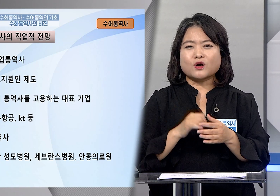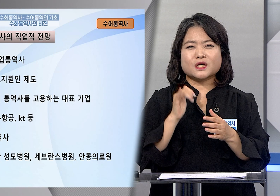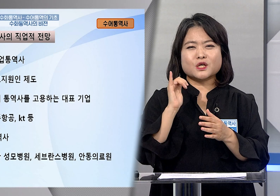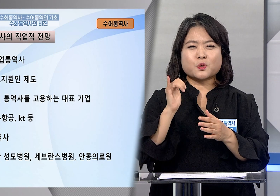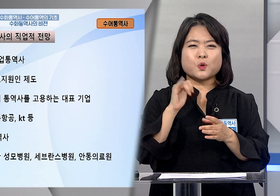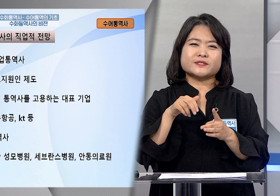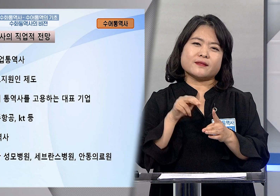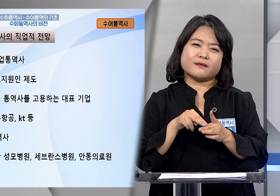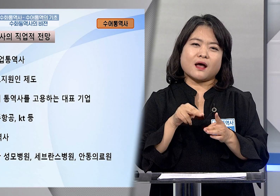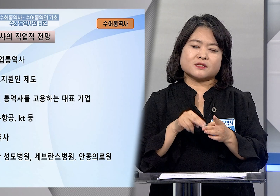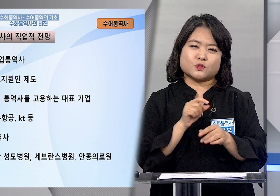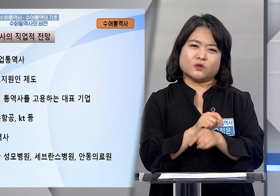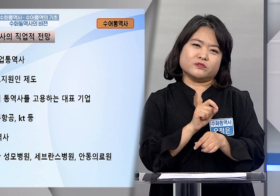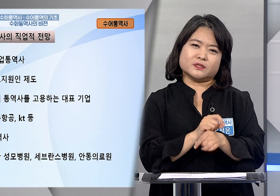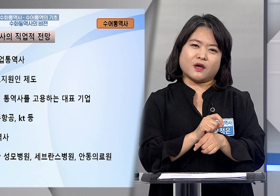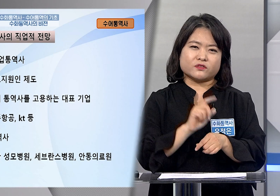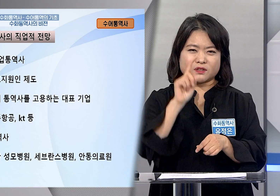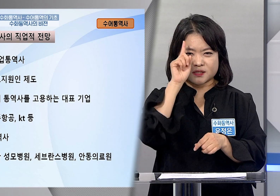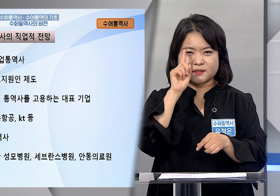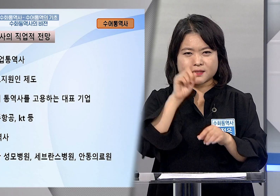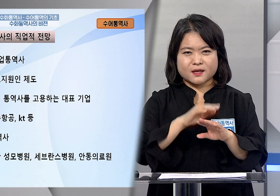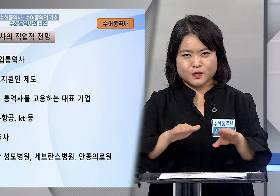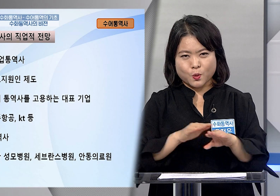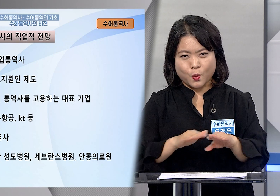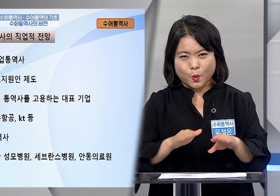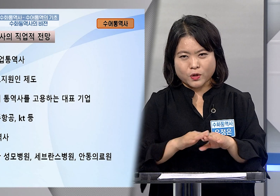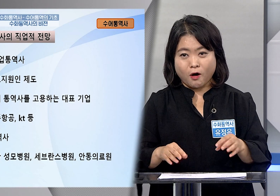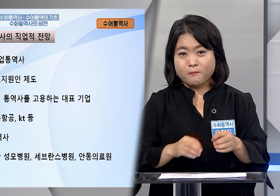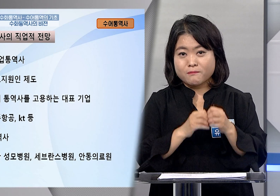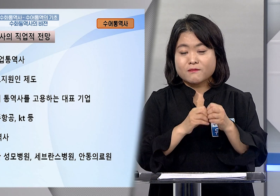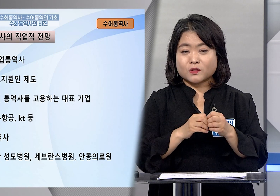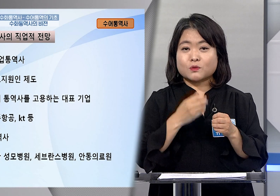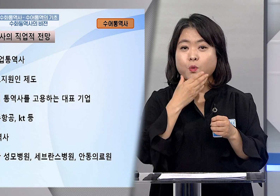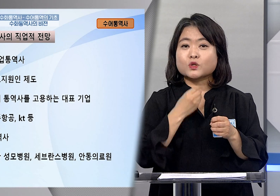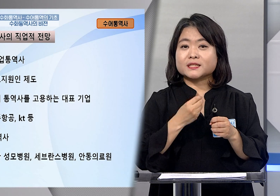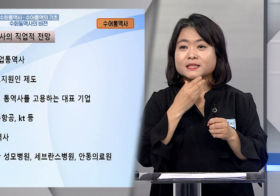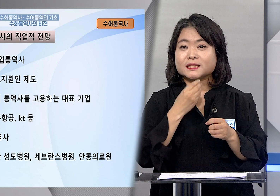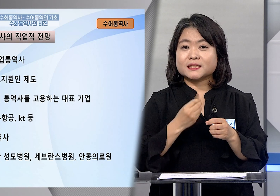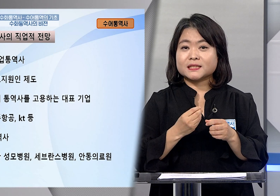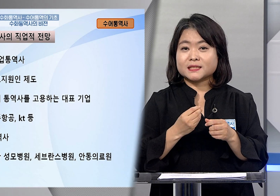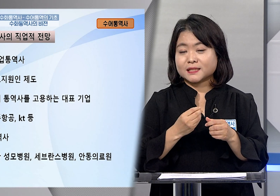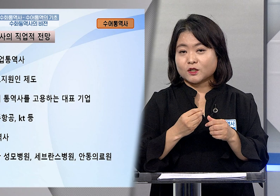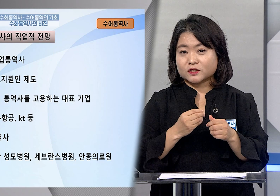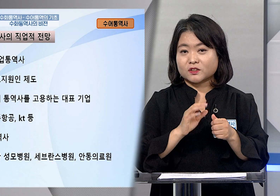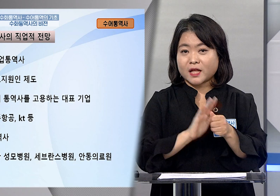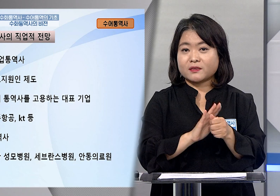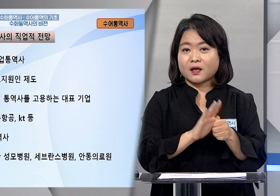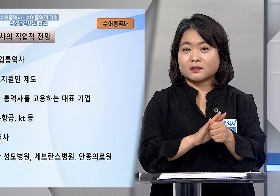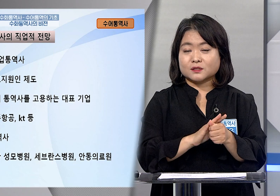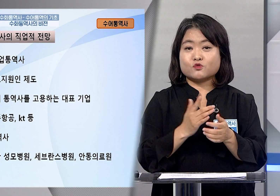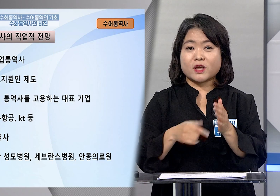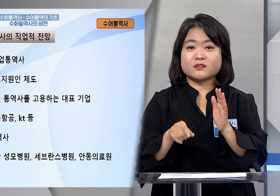거기 콜센터 직원들의 어떤 스트레스 해소 겸 어떤 복지 어떤 혜택을